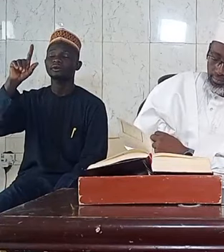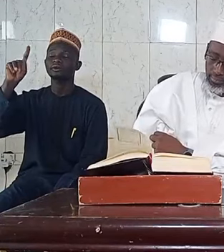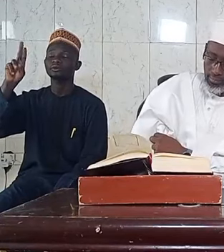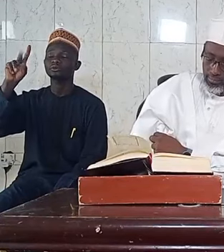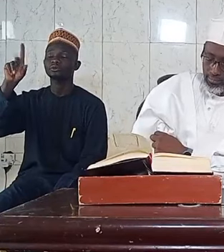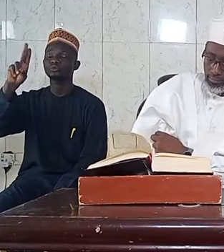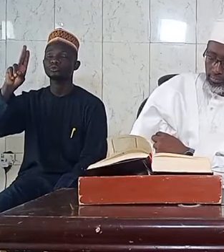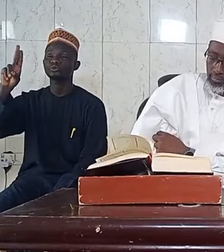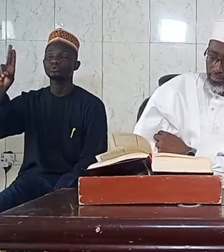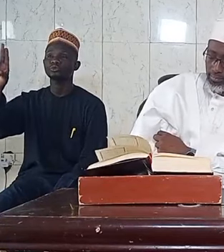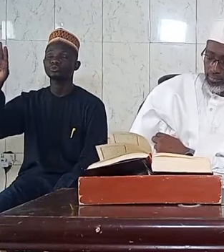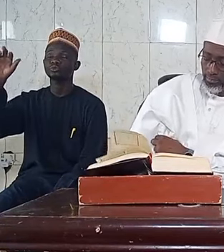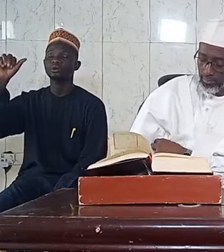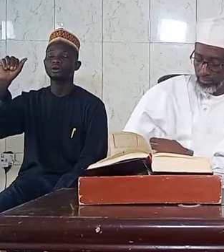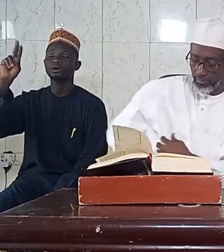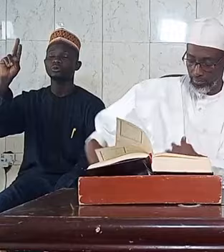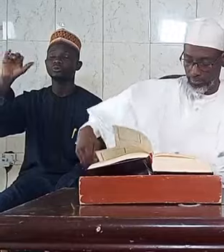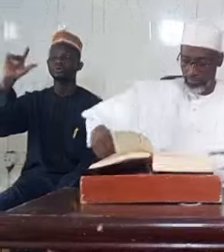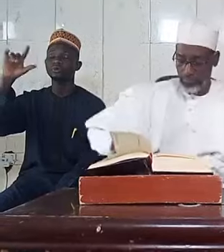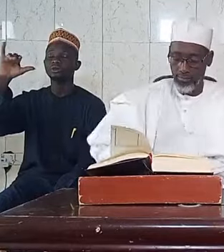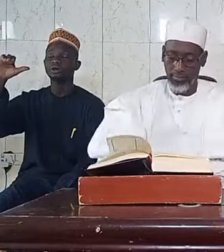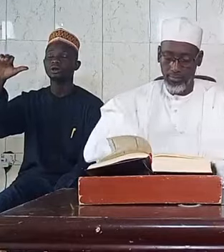فقاتلوا أولياء